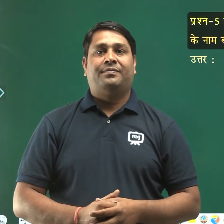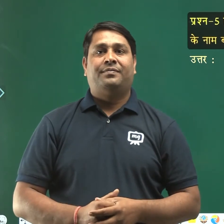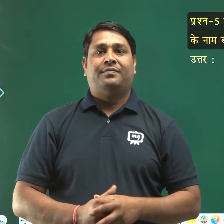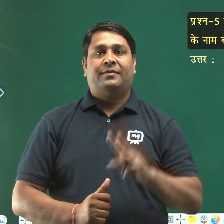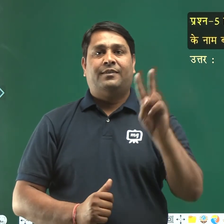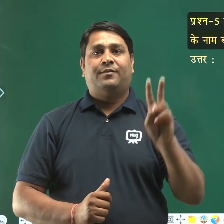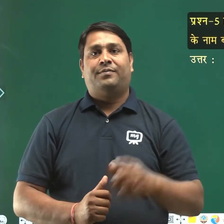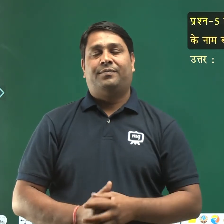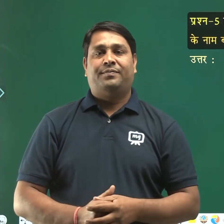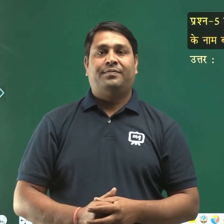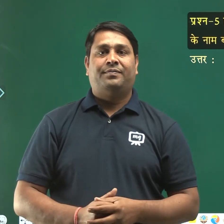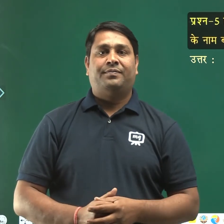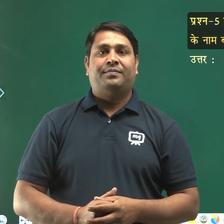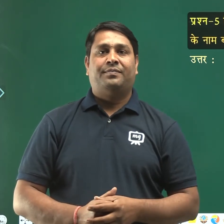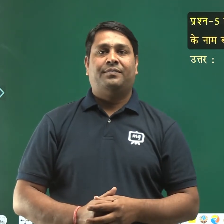2,